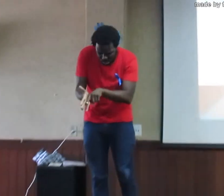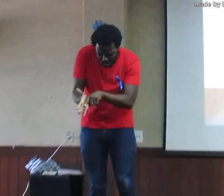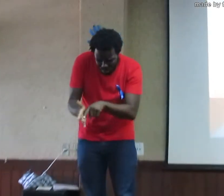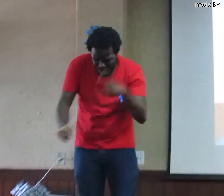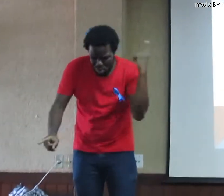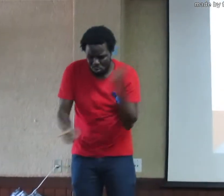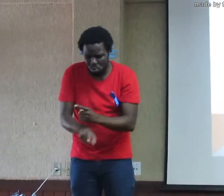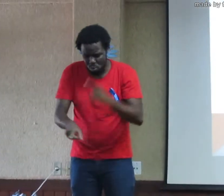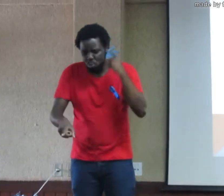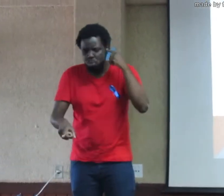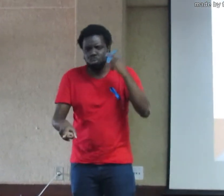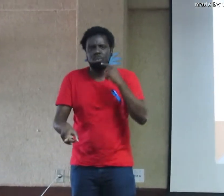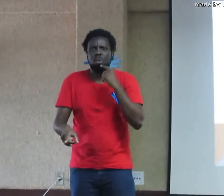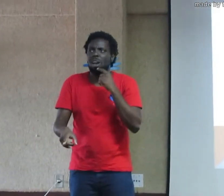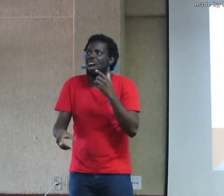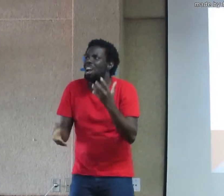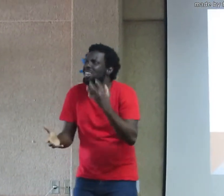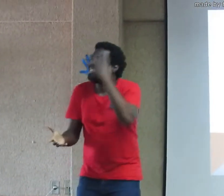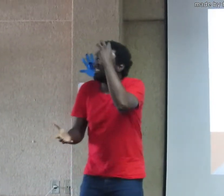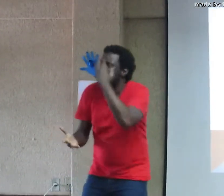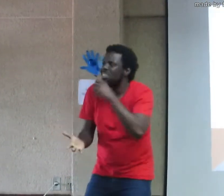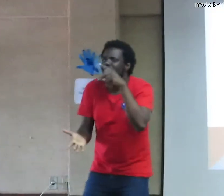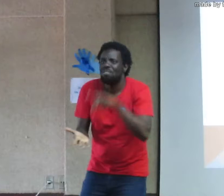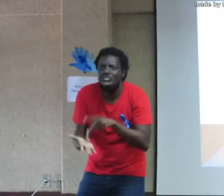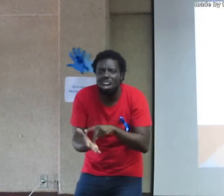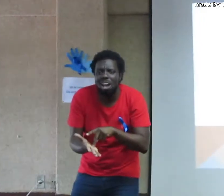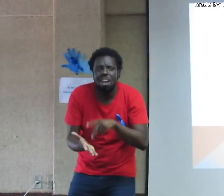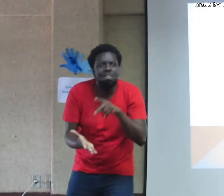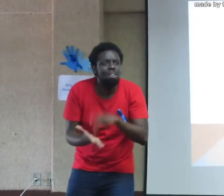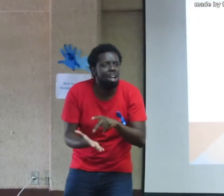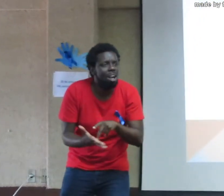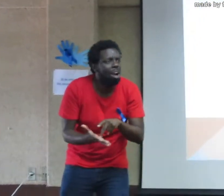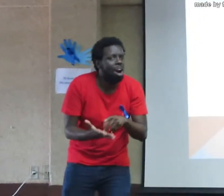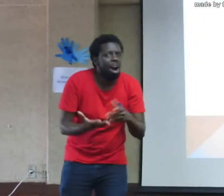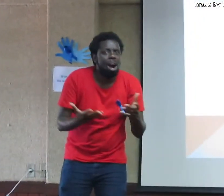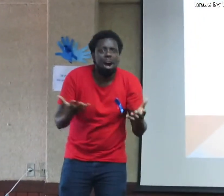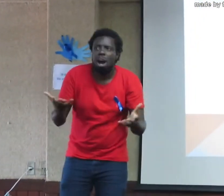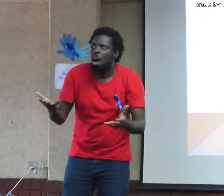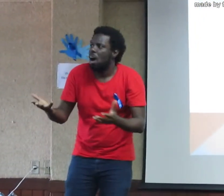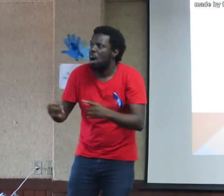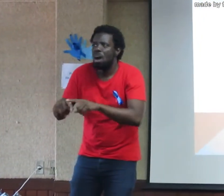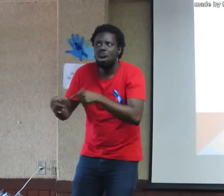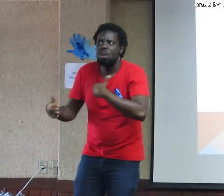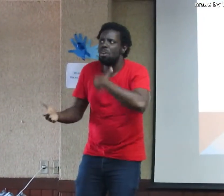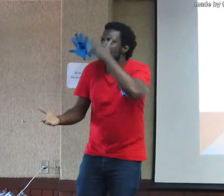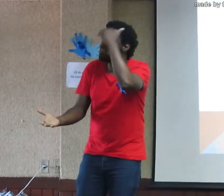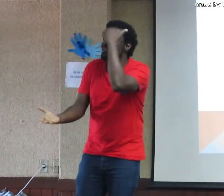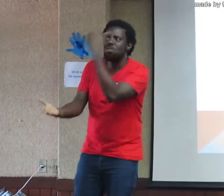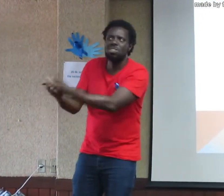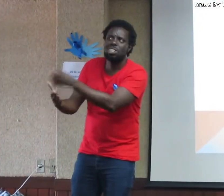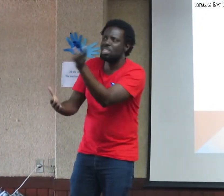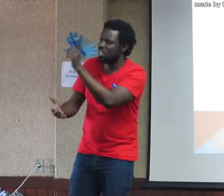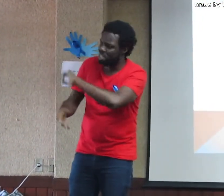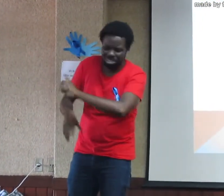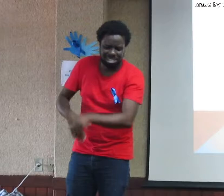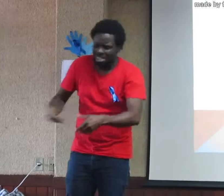acontecido comigo, tentar fazer um exame para diagnosticar o que havia acontecido. E aí alguns médicos